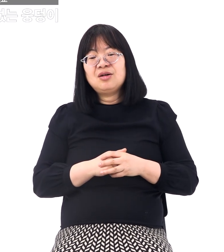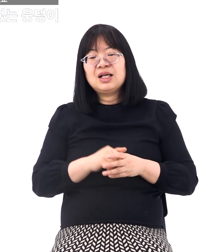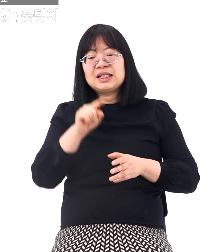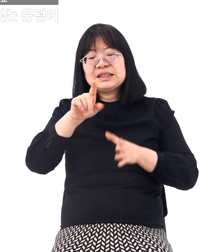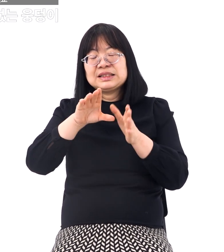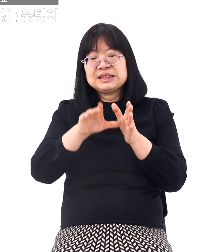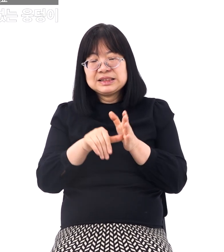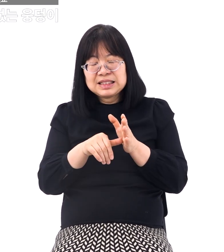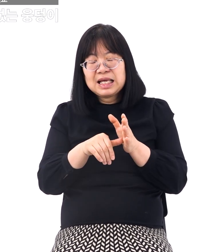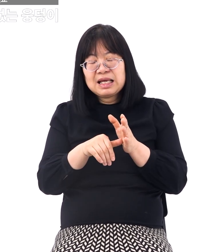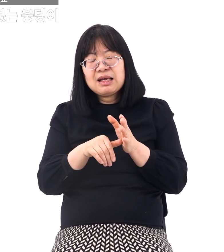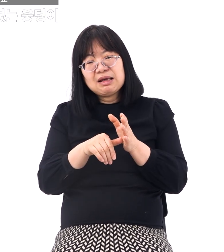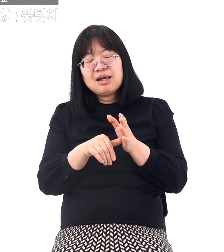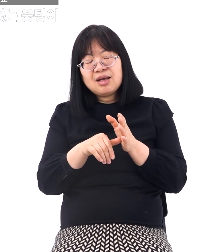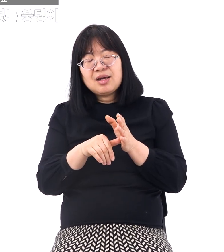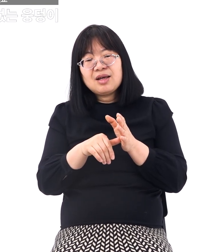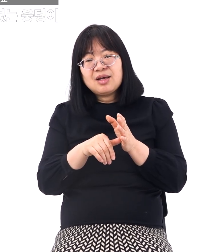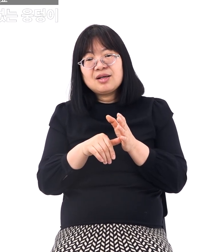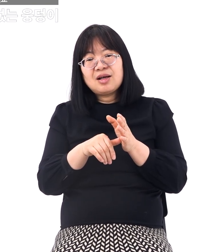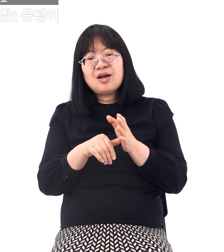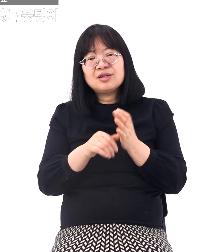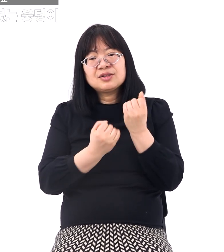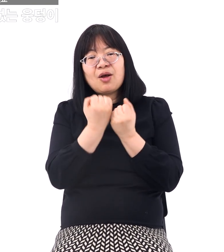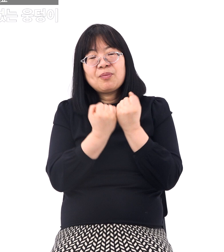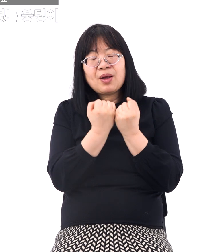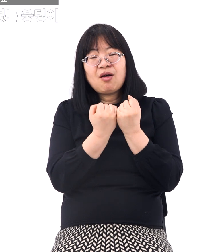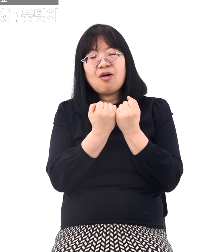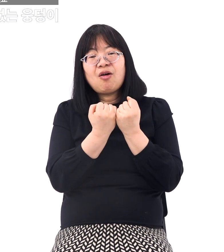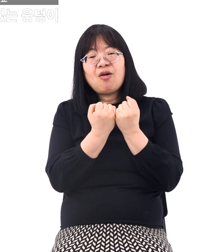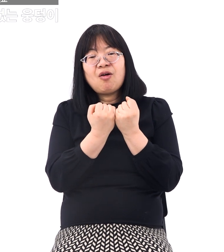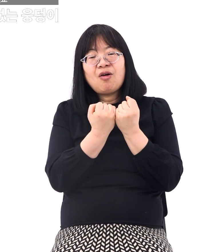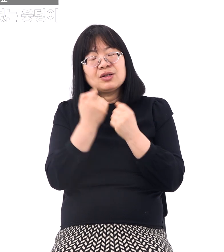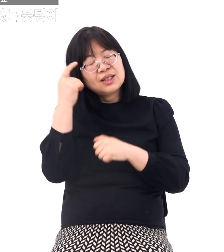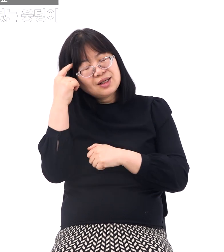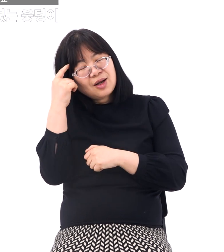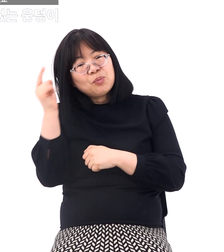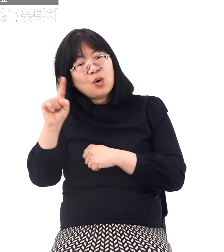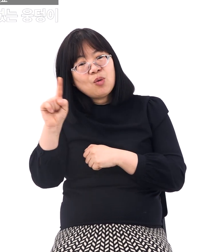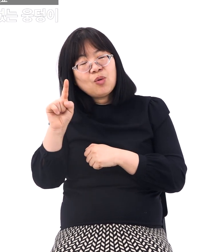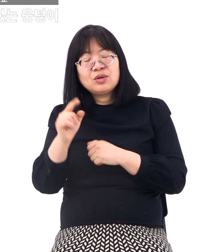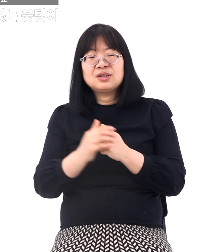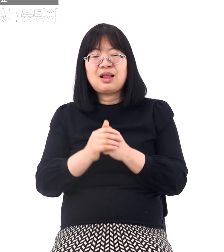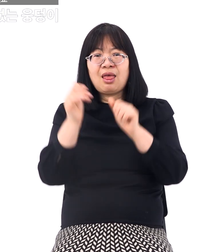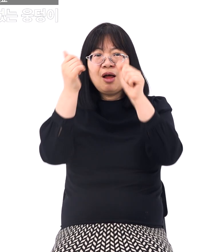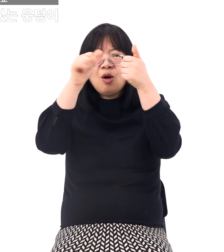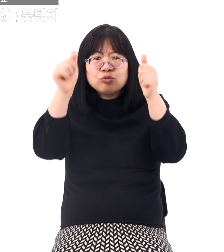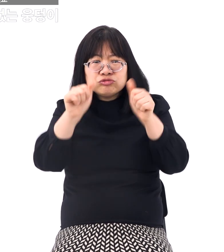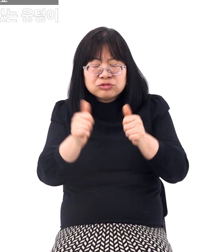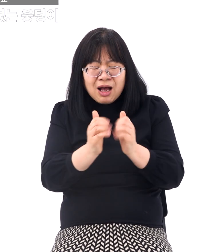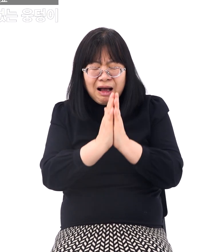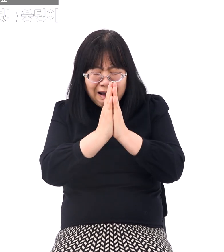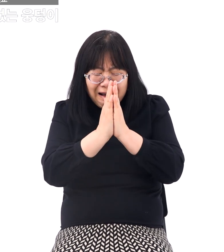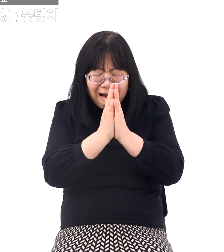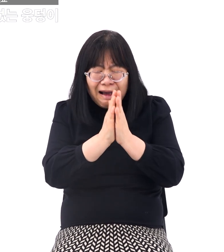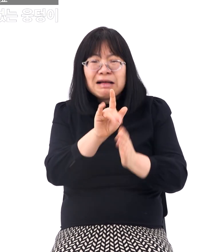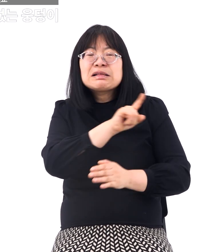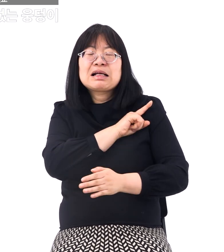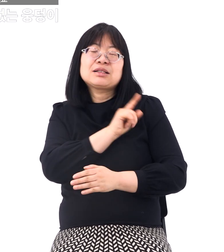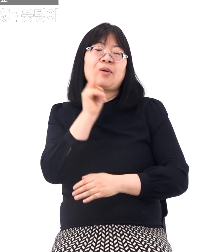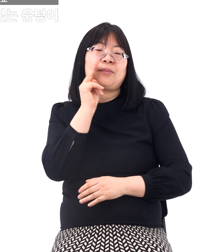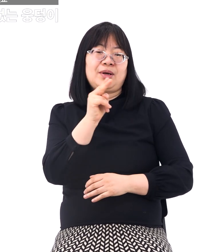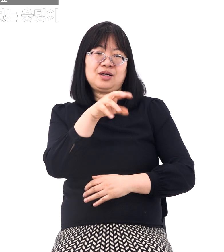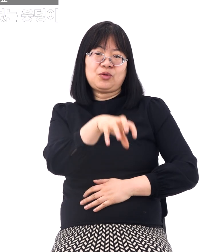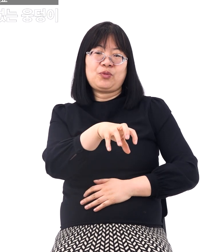뭘로 대변되는 영역인가 하면 우상 숭배에 가장 활발하게 꽃피었던 곳입니다.